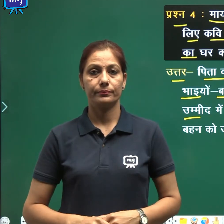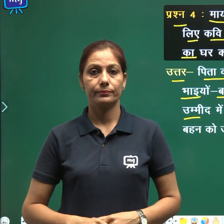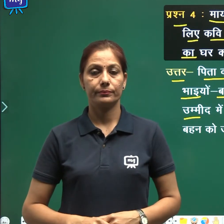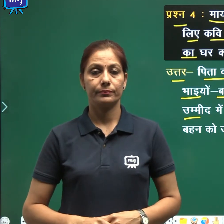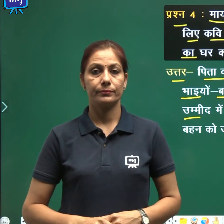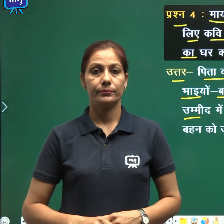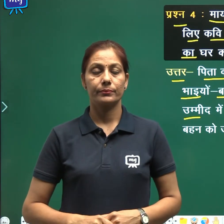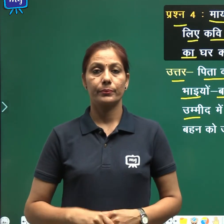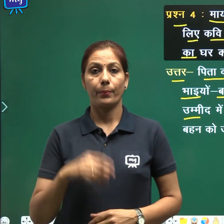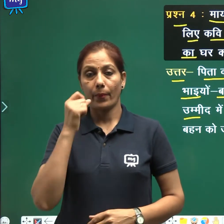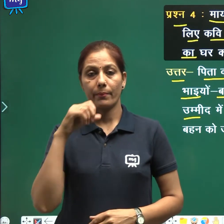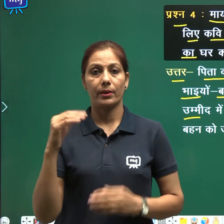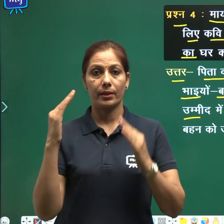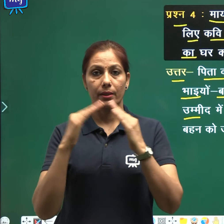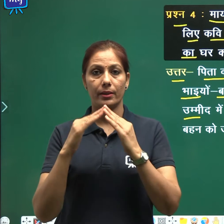मायके आई